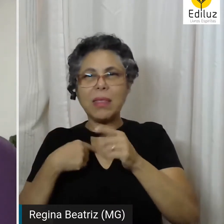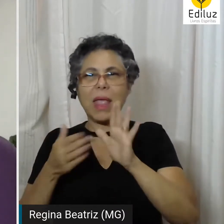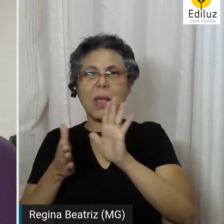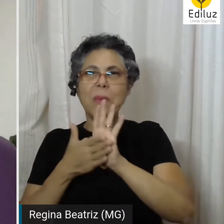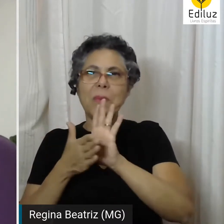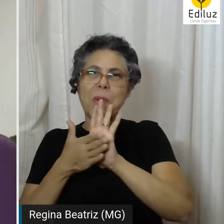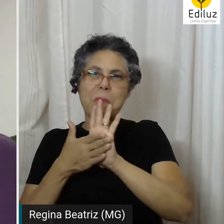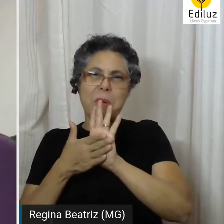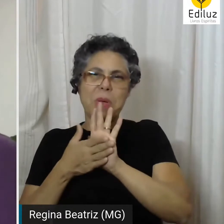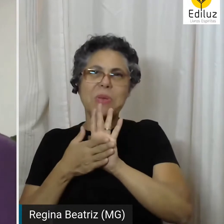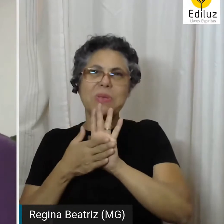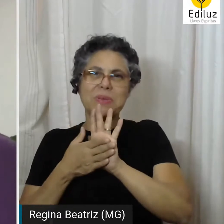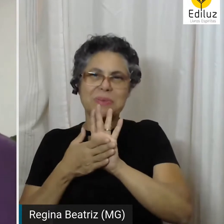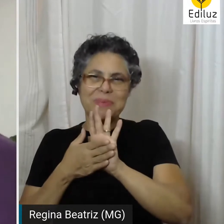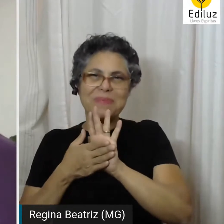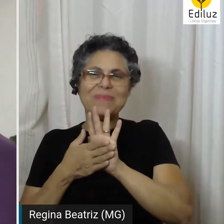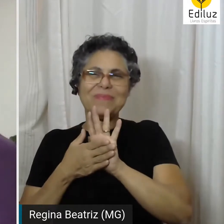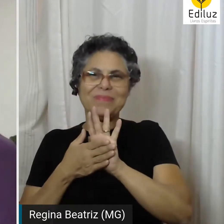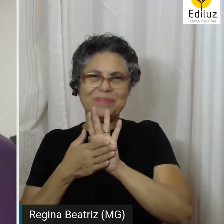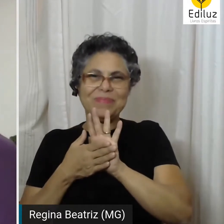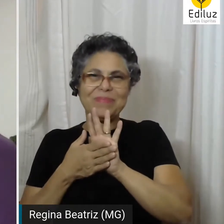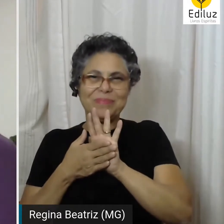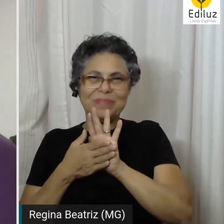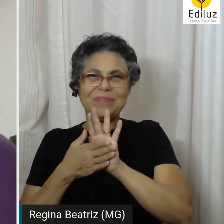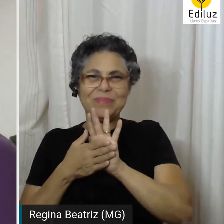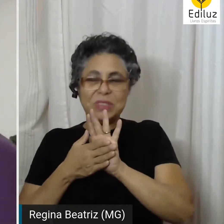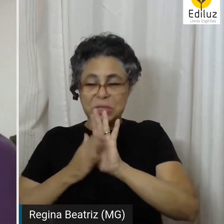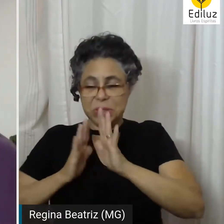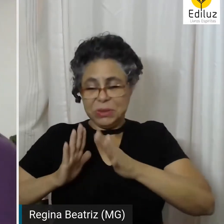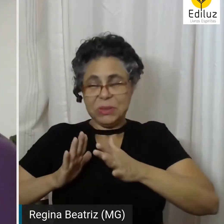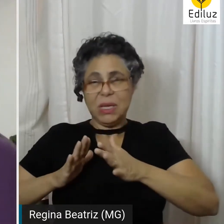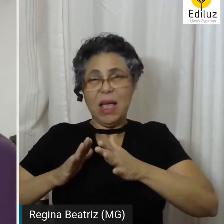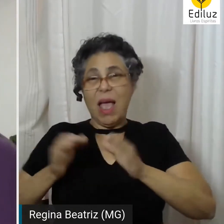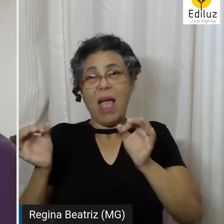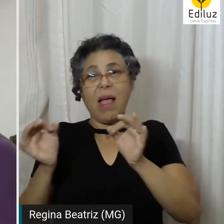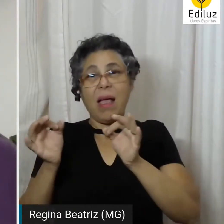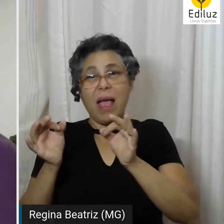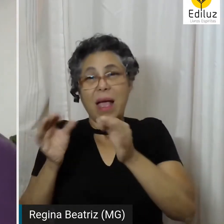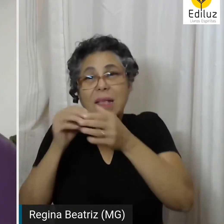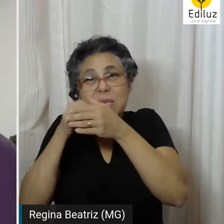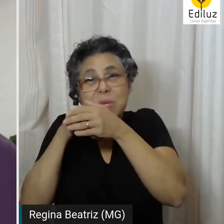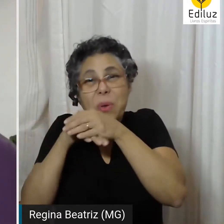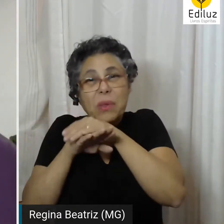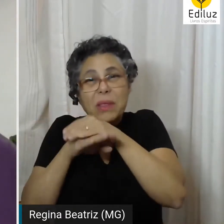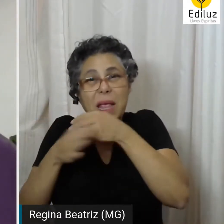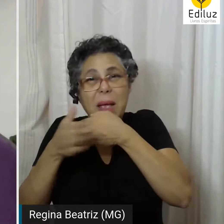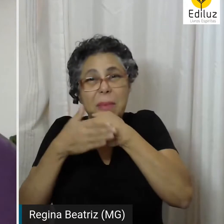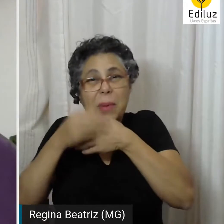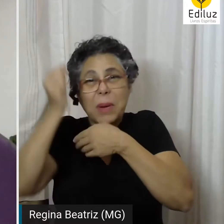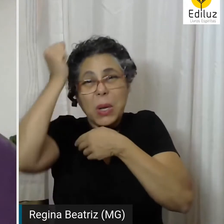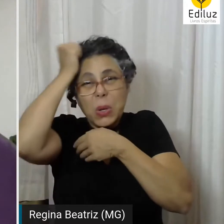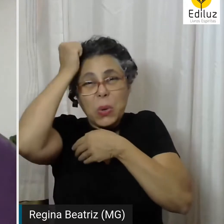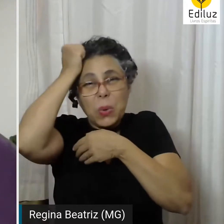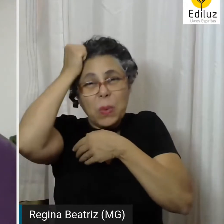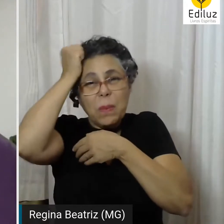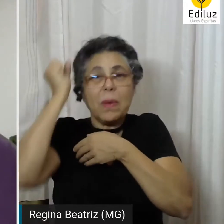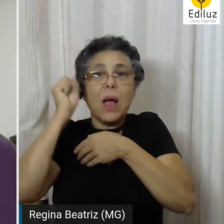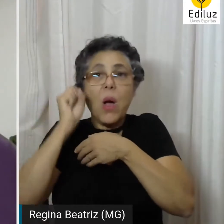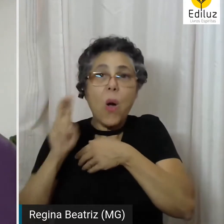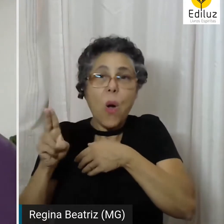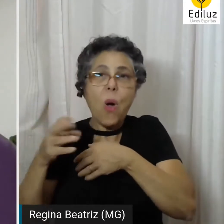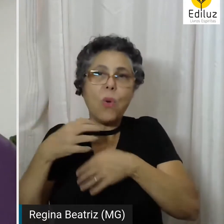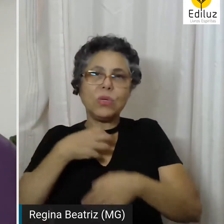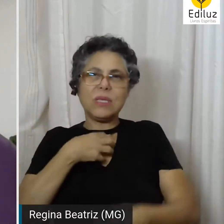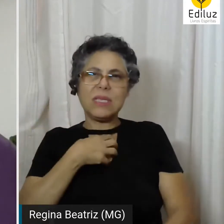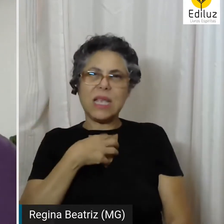até mesmo de atenuar a própria culpa, ou de sentir-se